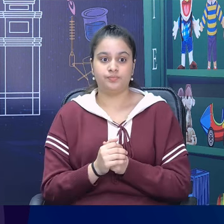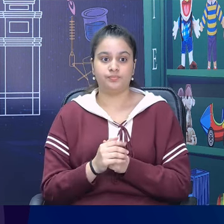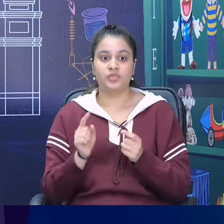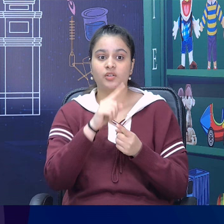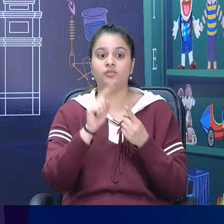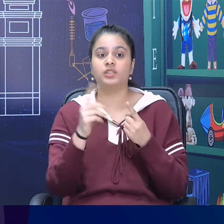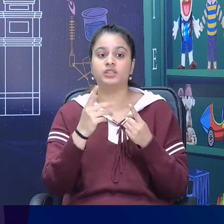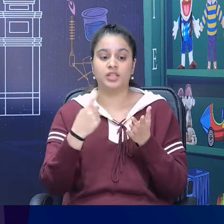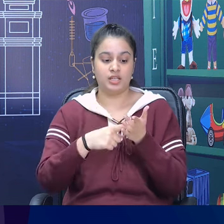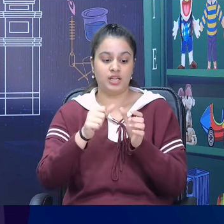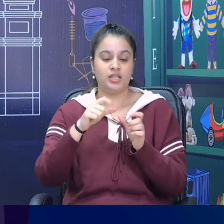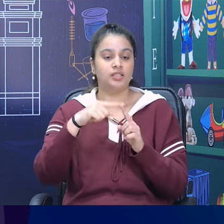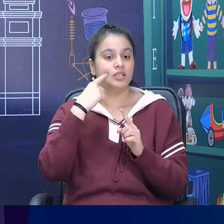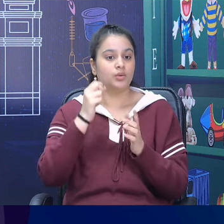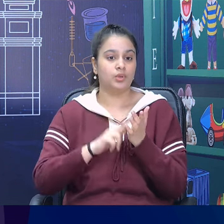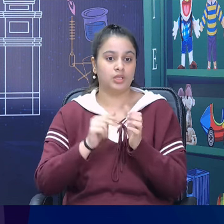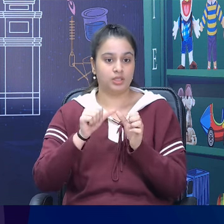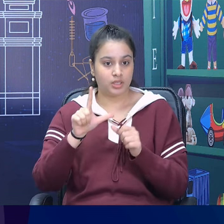ये है रेशनल